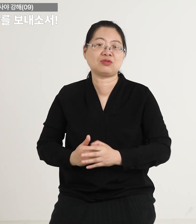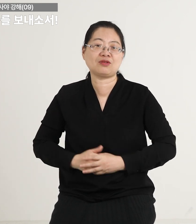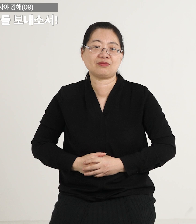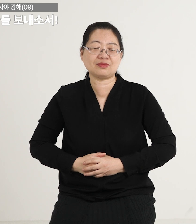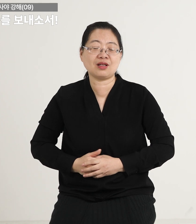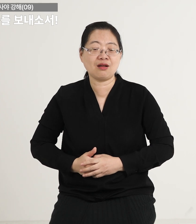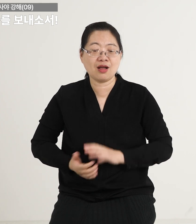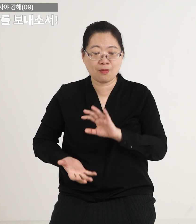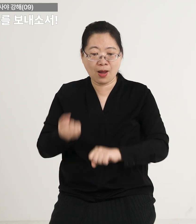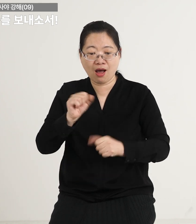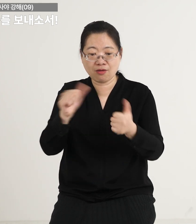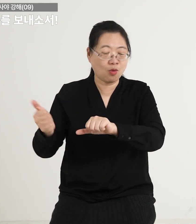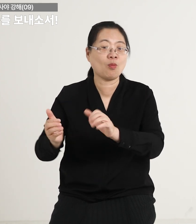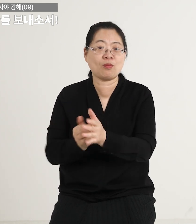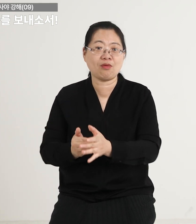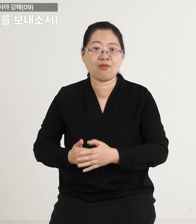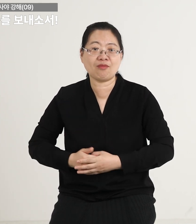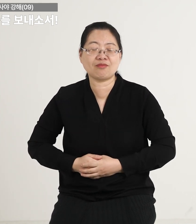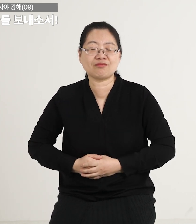즉사했어요.